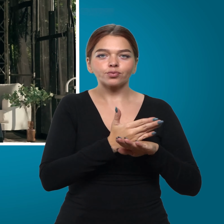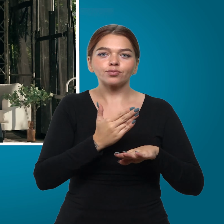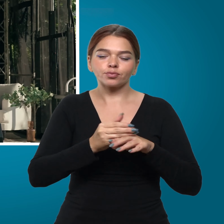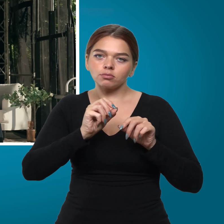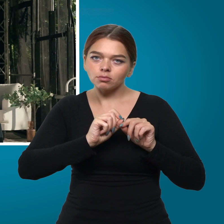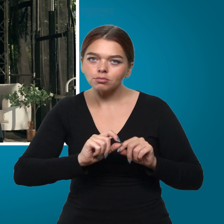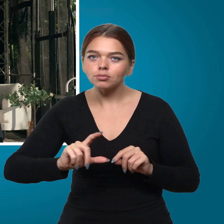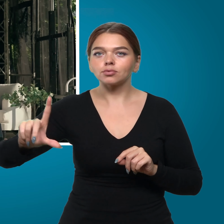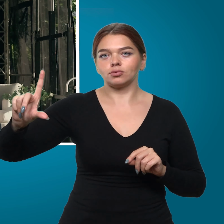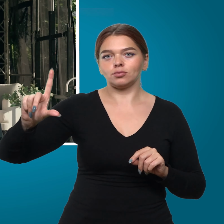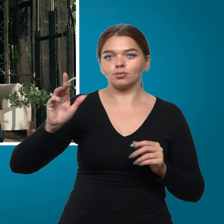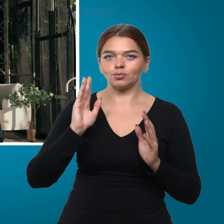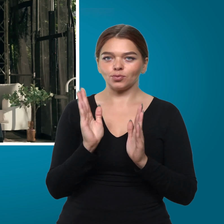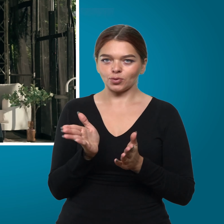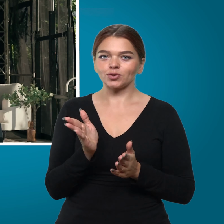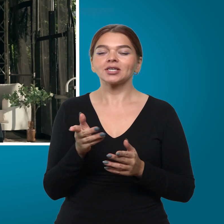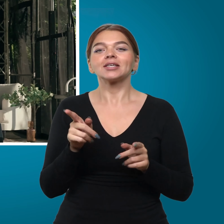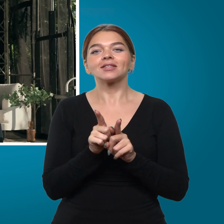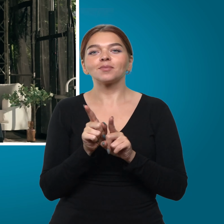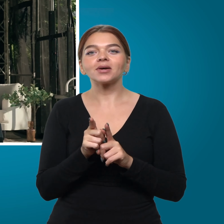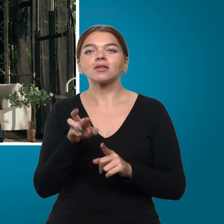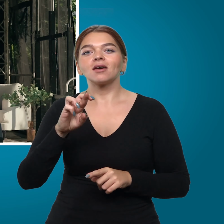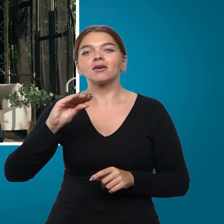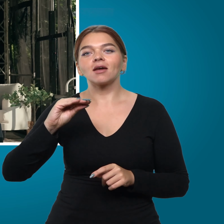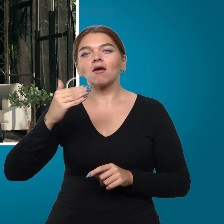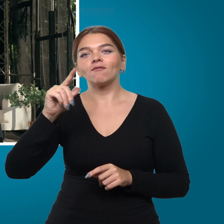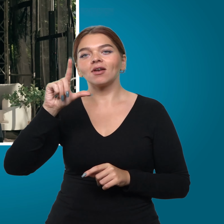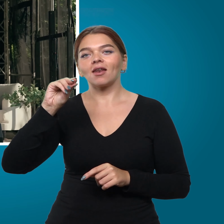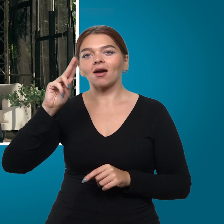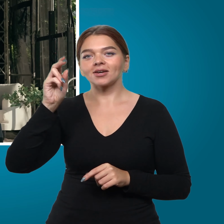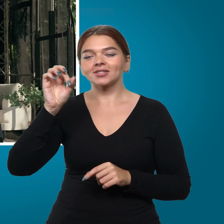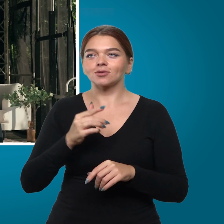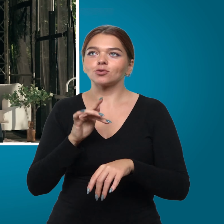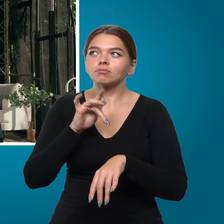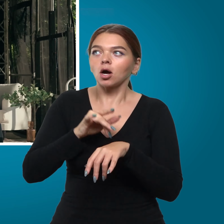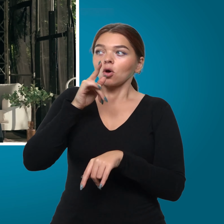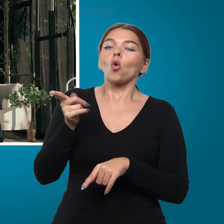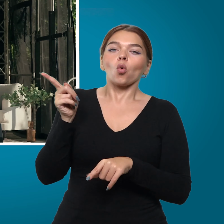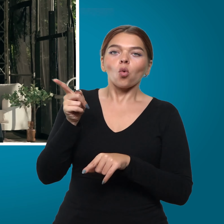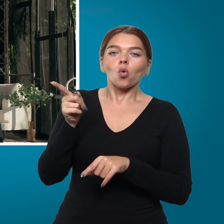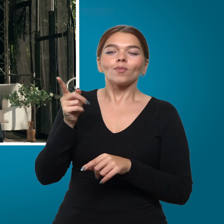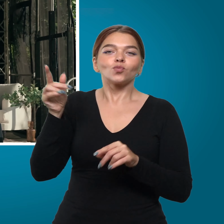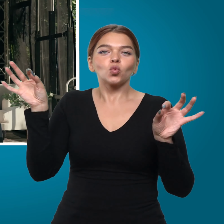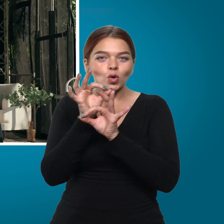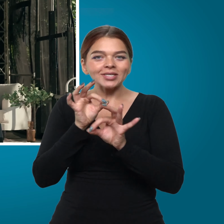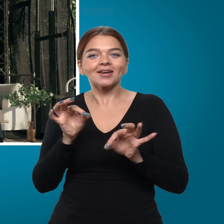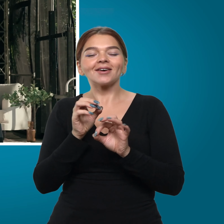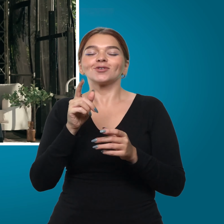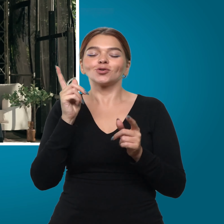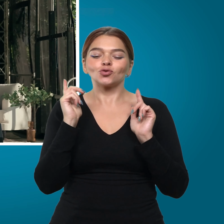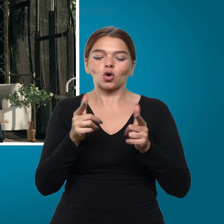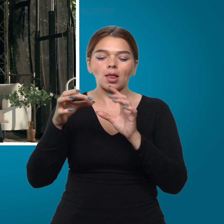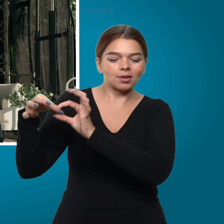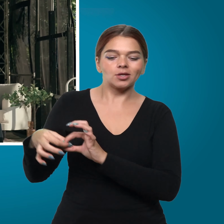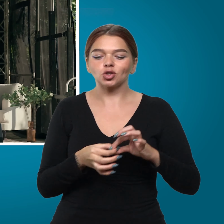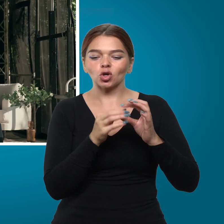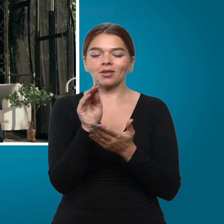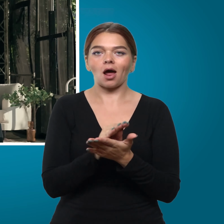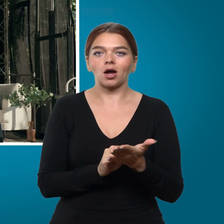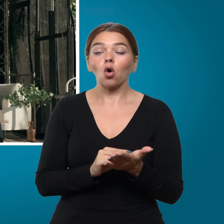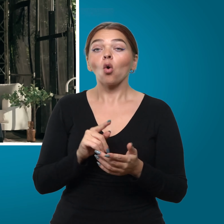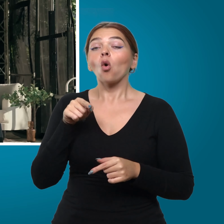ieškoti įkvėpimo ir pradėti. Svarbiausia pradėti, ar ne? Ir paskui kažkaip tai savaime rutuliojasi.